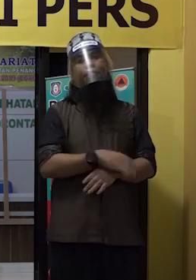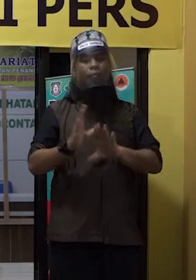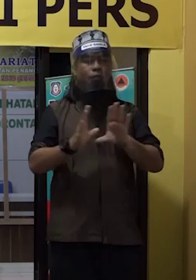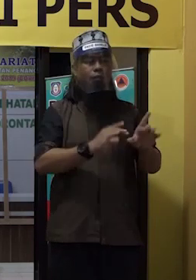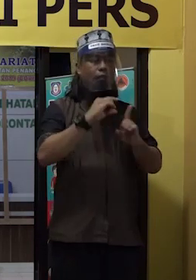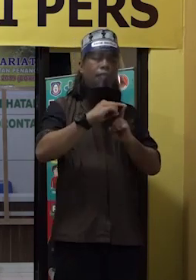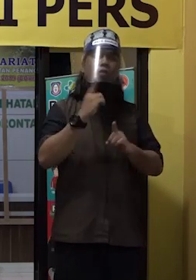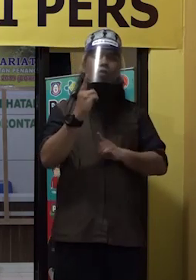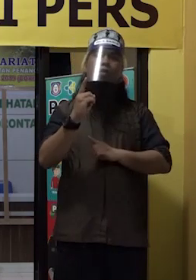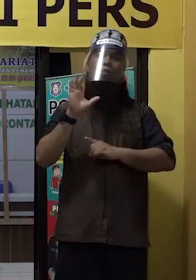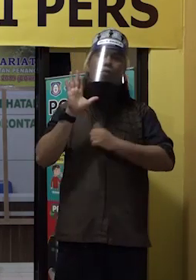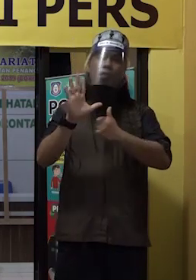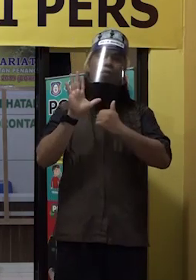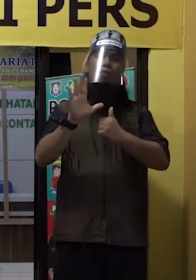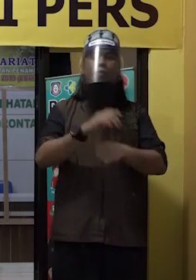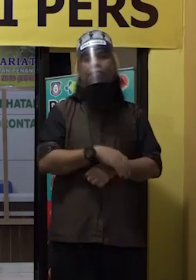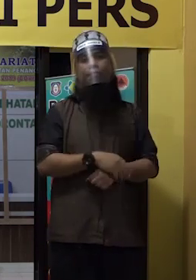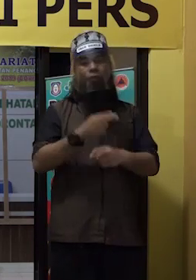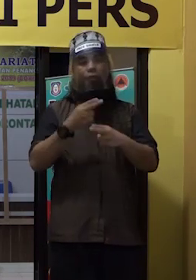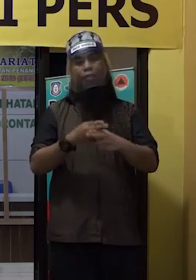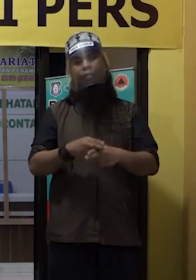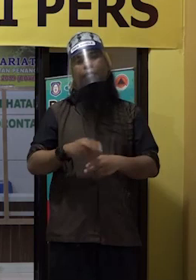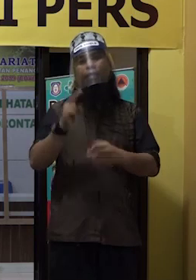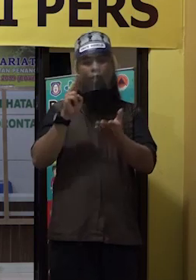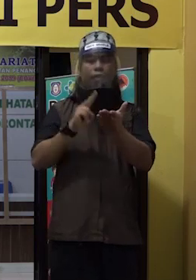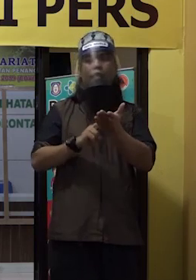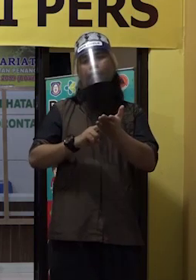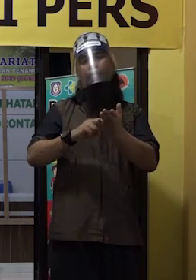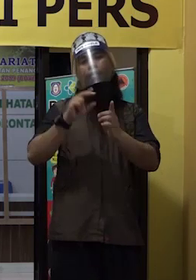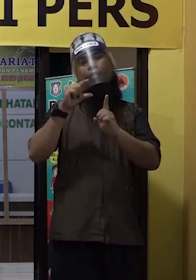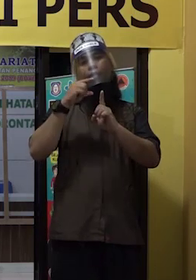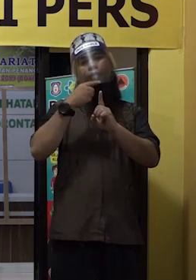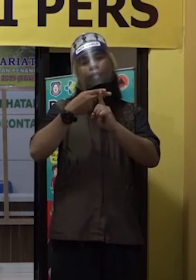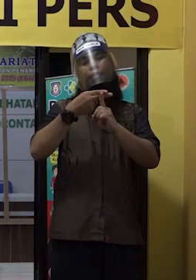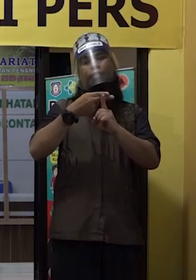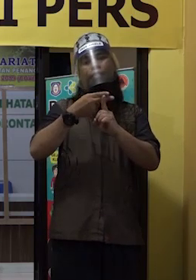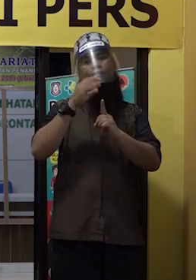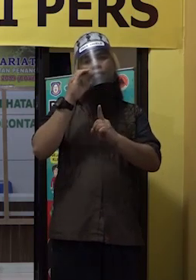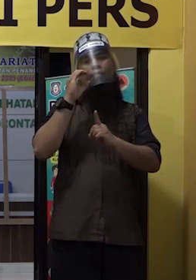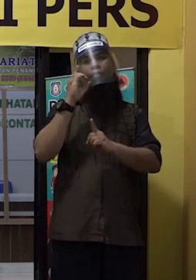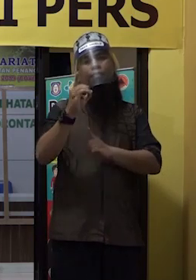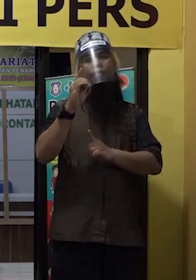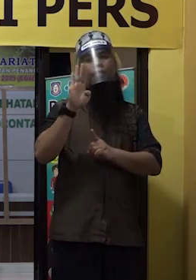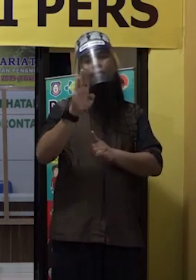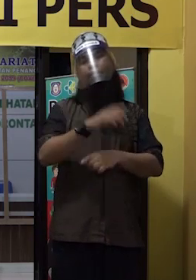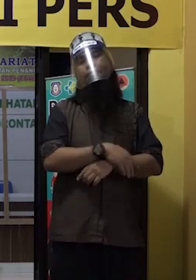166, nama MFDB, laki-laki 10